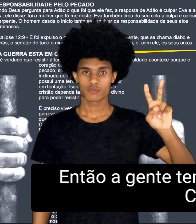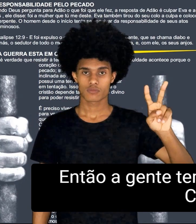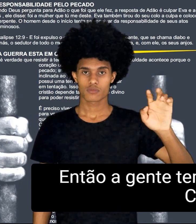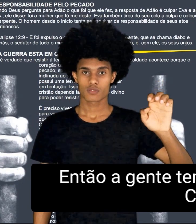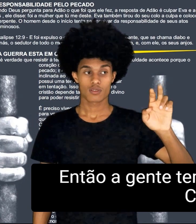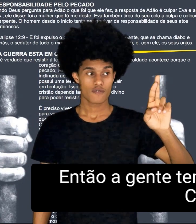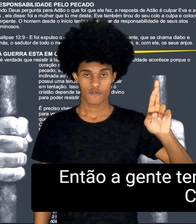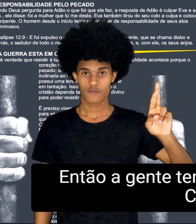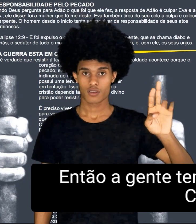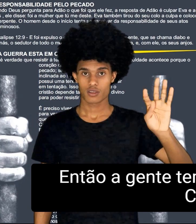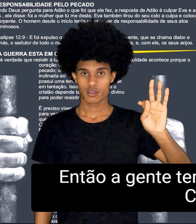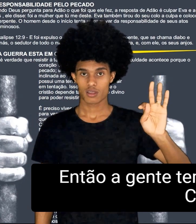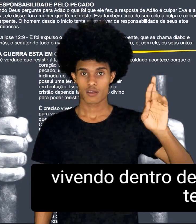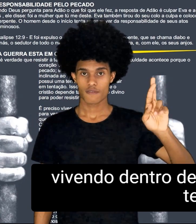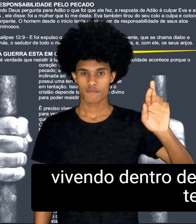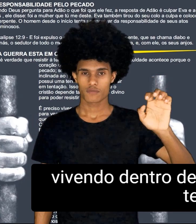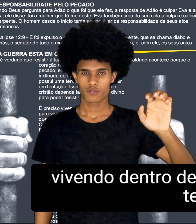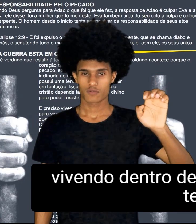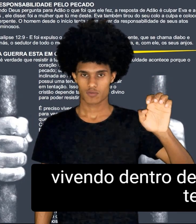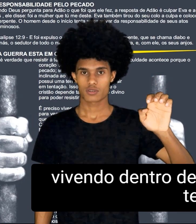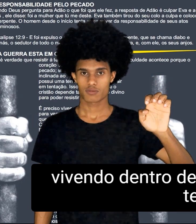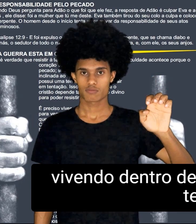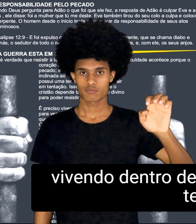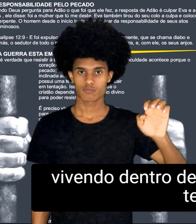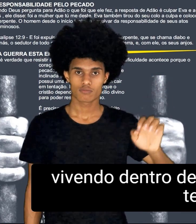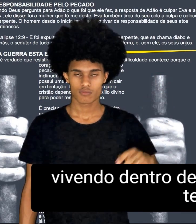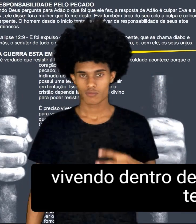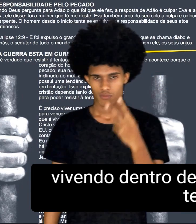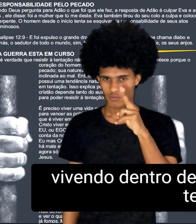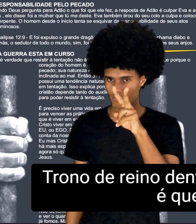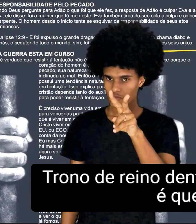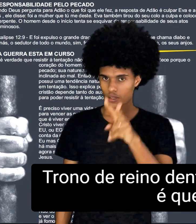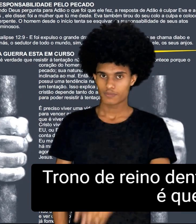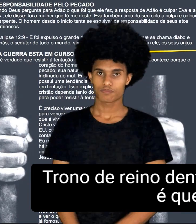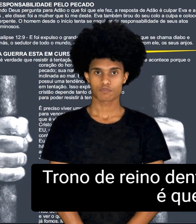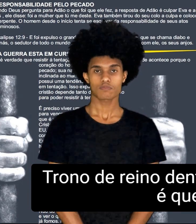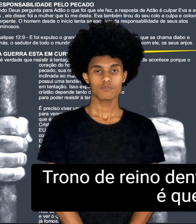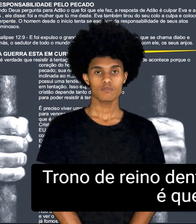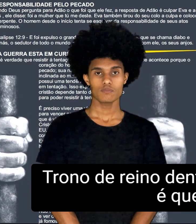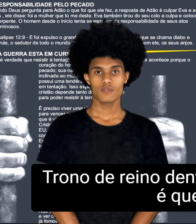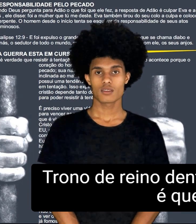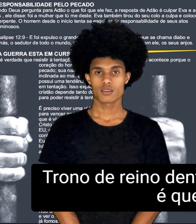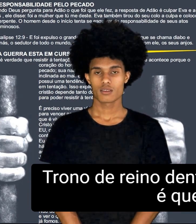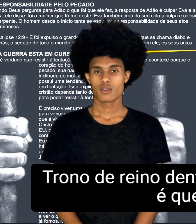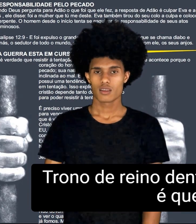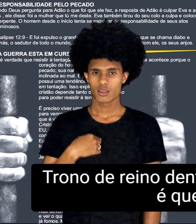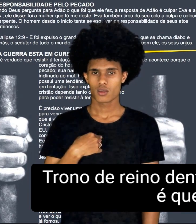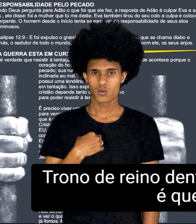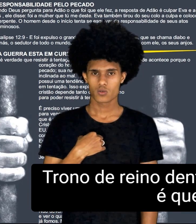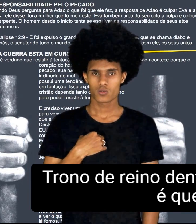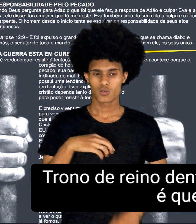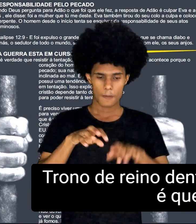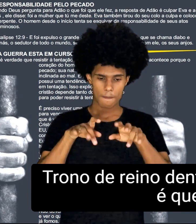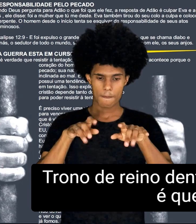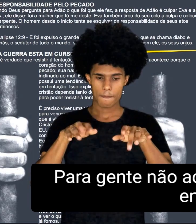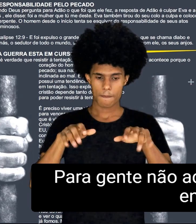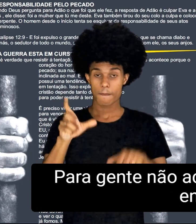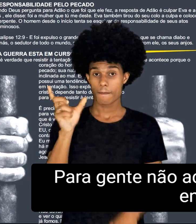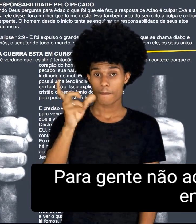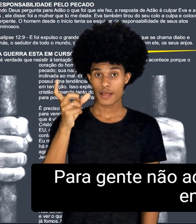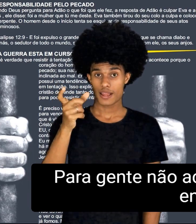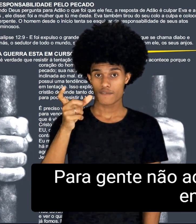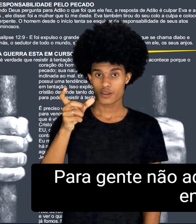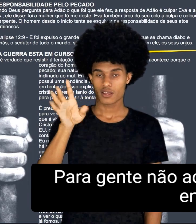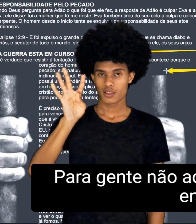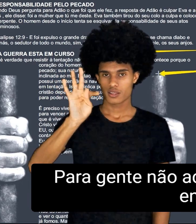estar vigiante para que Cristo esteja vivendo dentro de nós. Todo momento a gente tem que estar olhando para esse trono de reino dentro da nossa vida e ver quem é que está sentado ali,